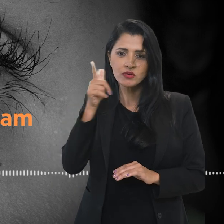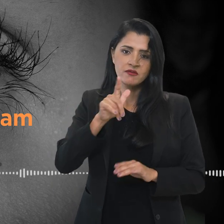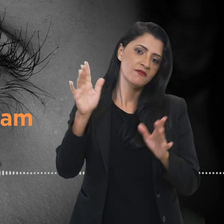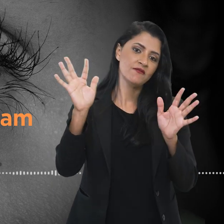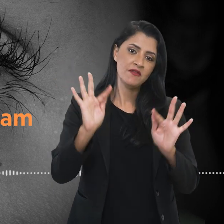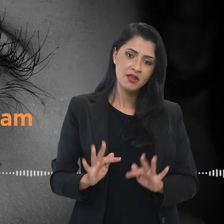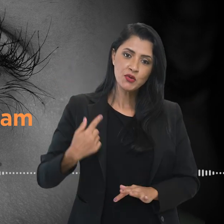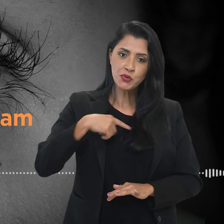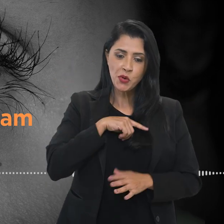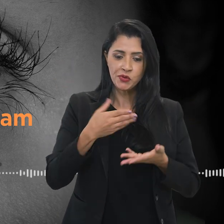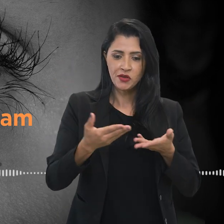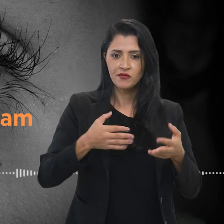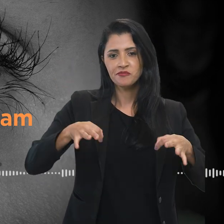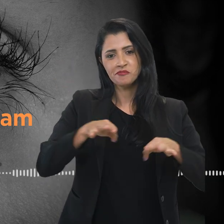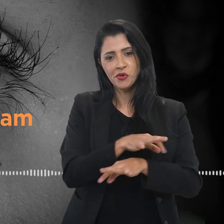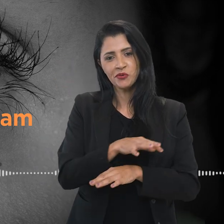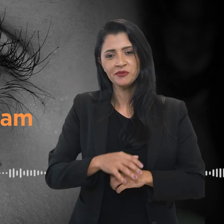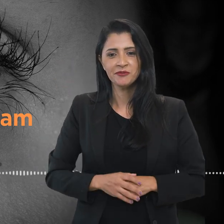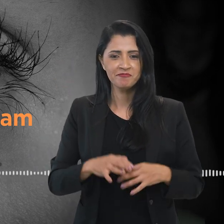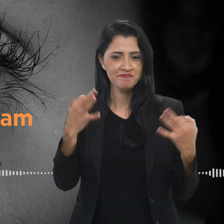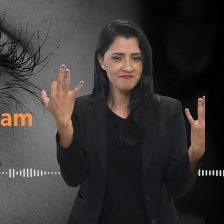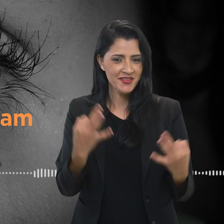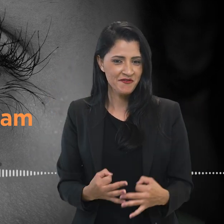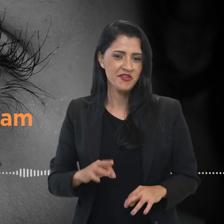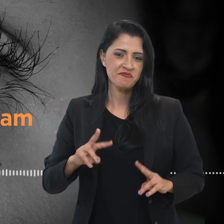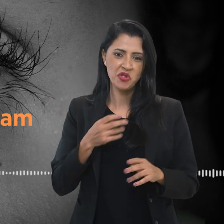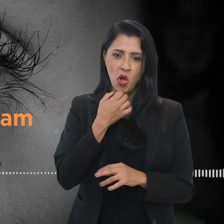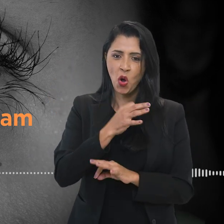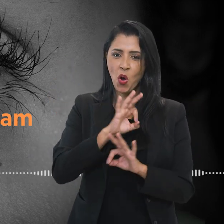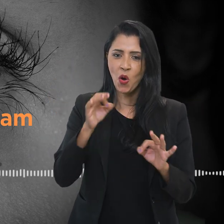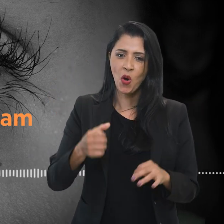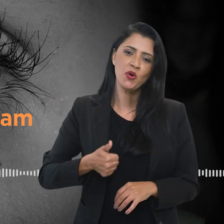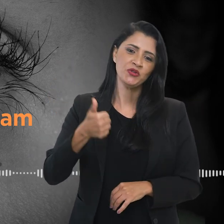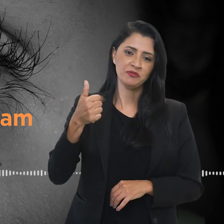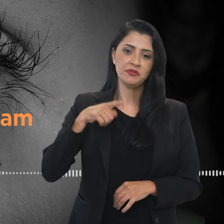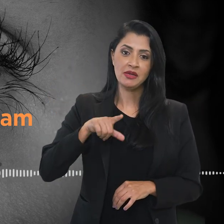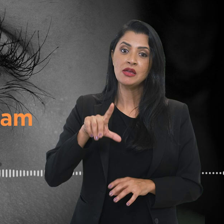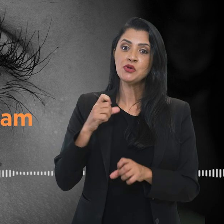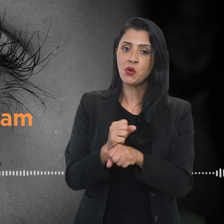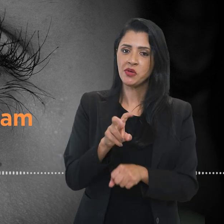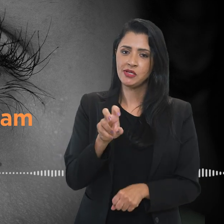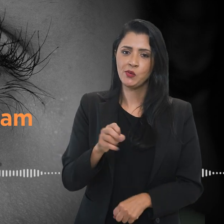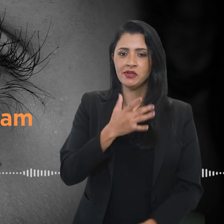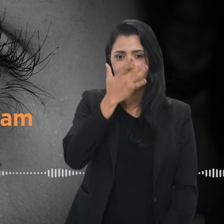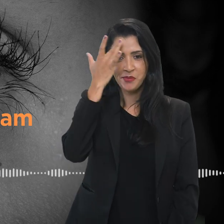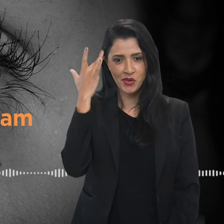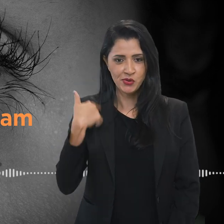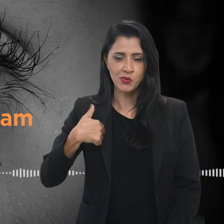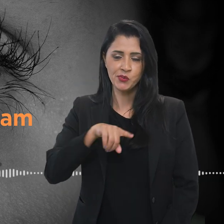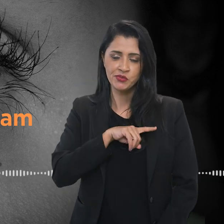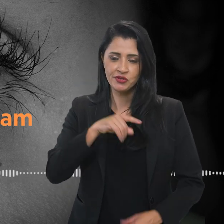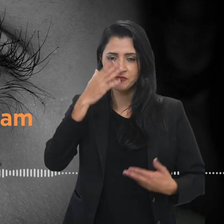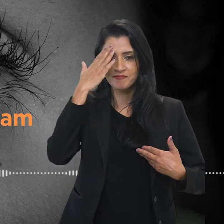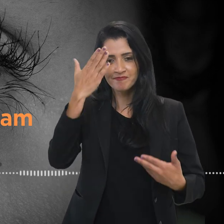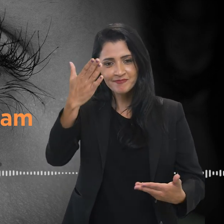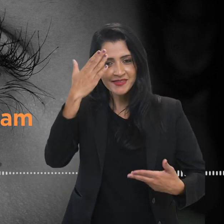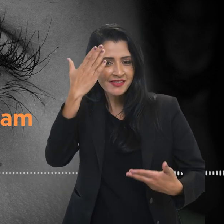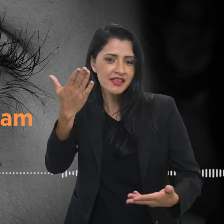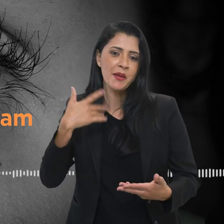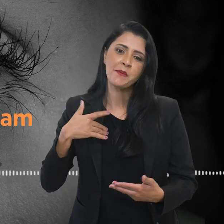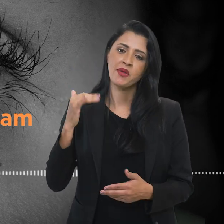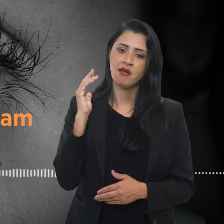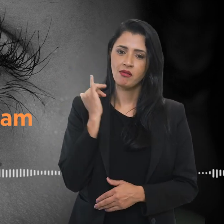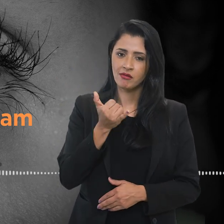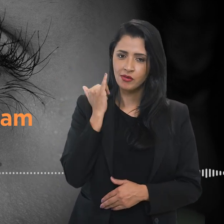mais feliz, o nosso serviço já foi bem feito e valeu muito a pena. E nesse caso foram 50 pessoas. Então a gente só tem a agradecer